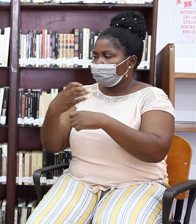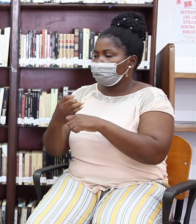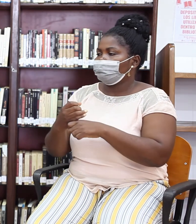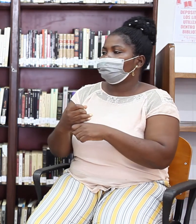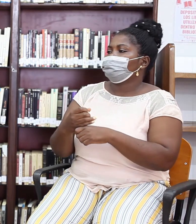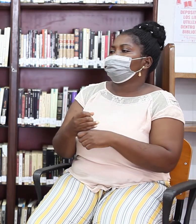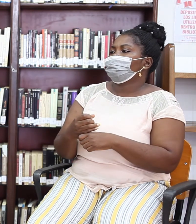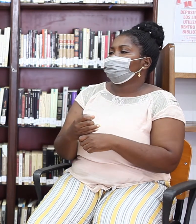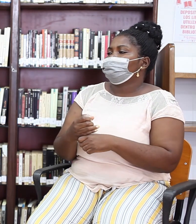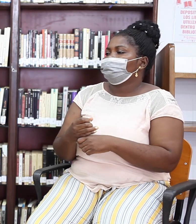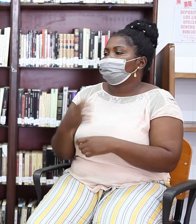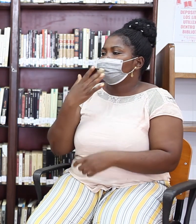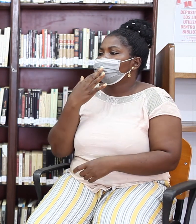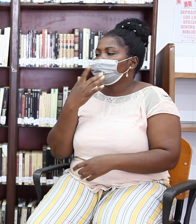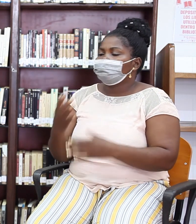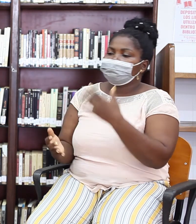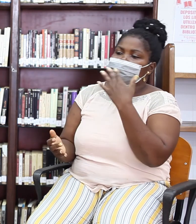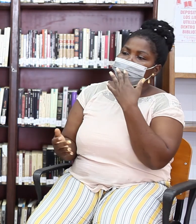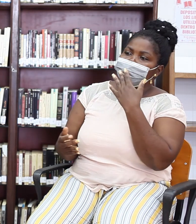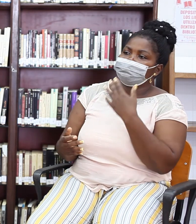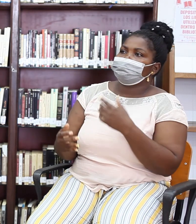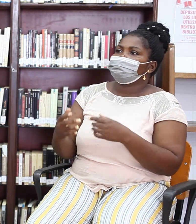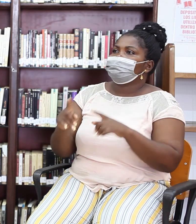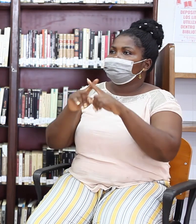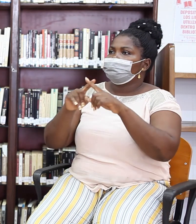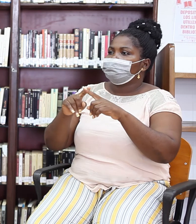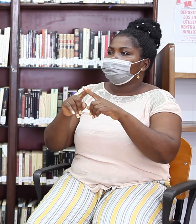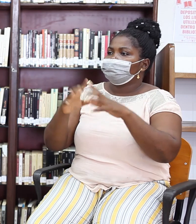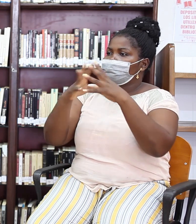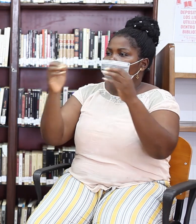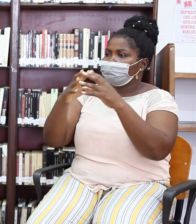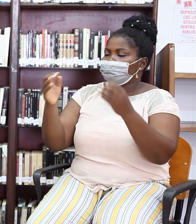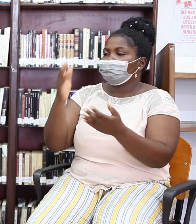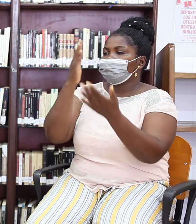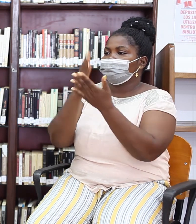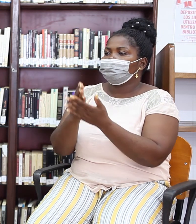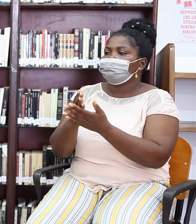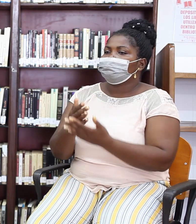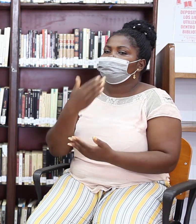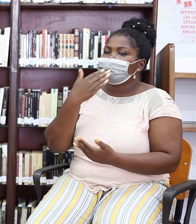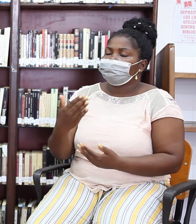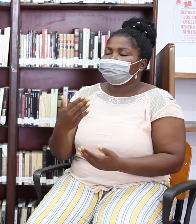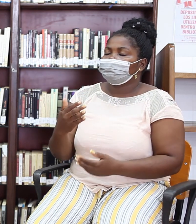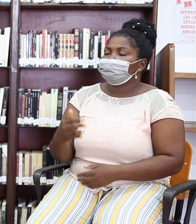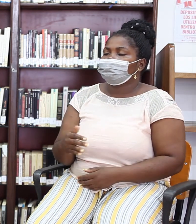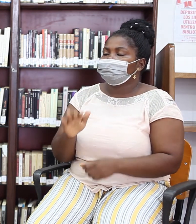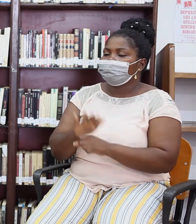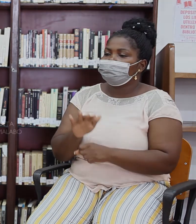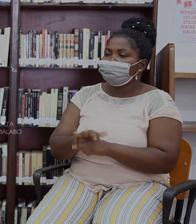magia. Colorín colorán, este cuento se ha terminado. Muchas gracias.